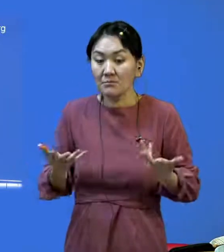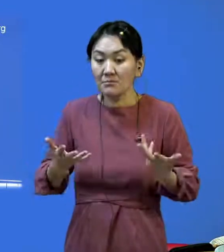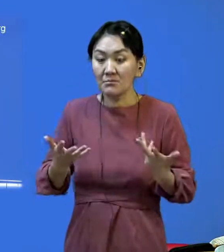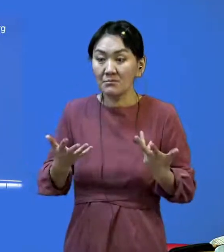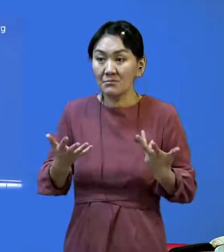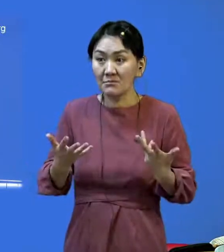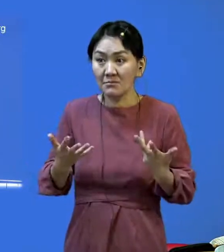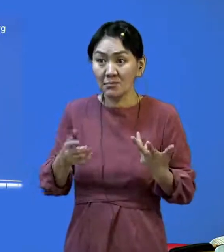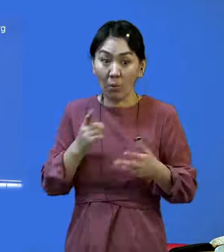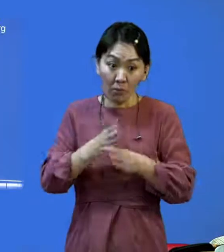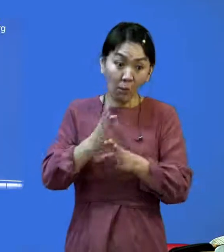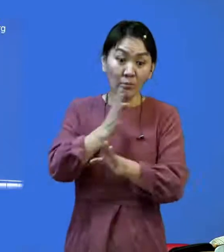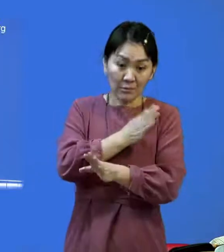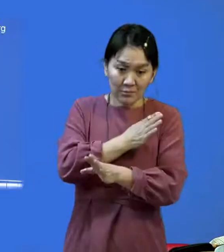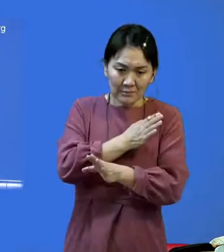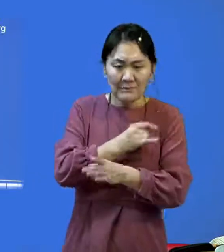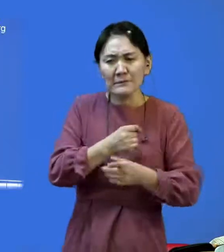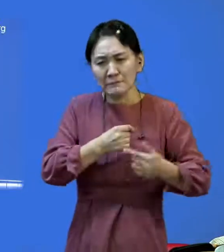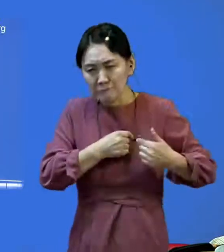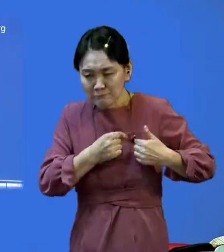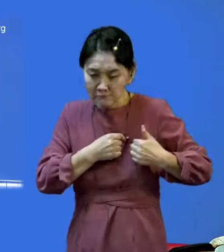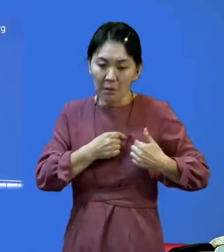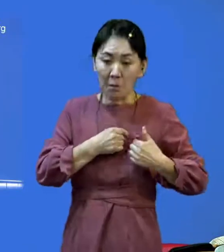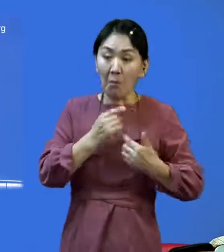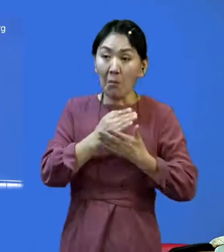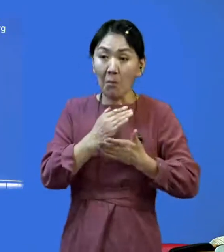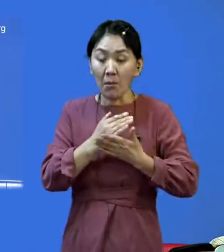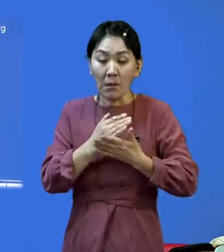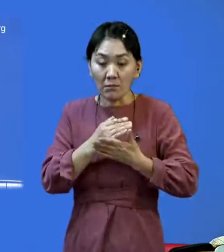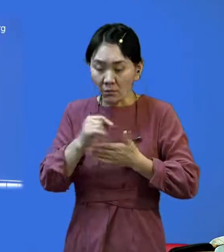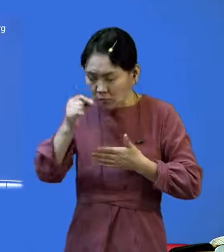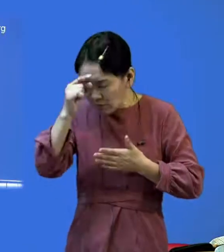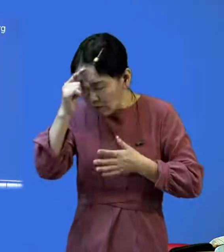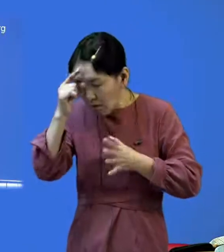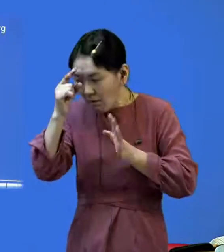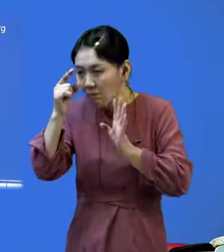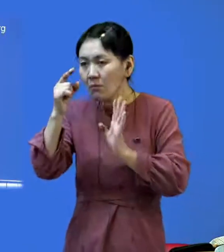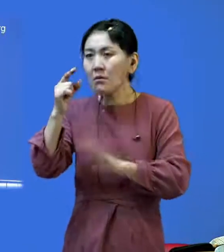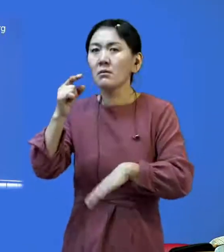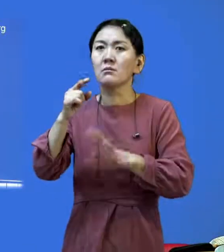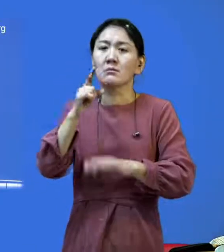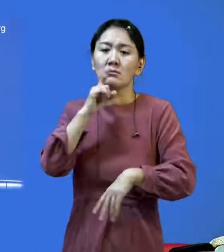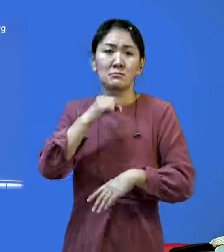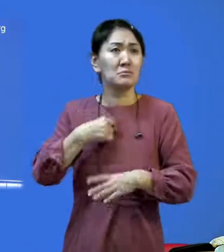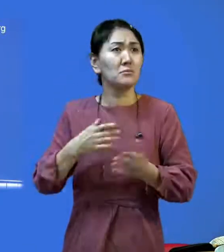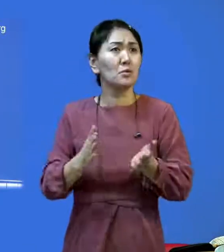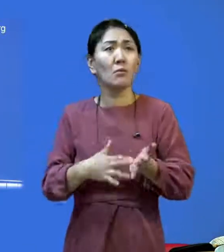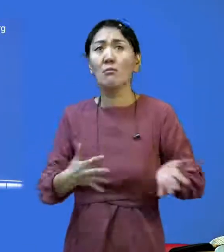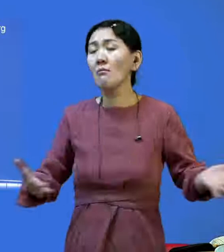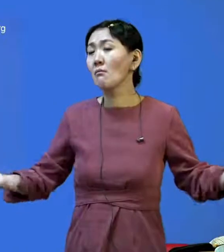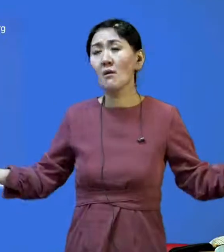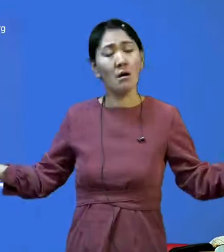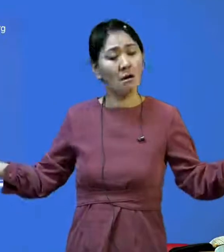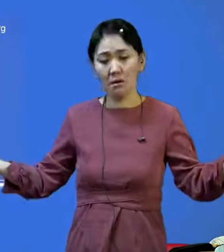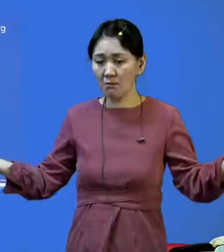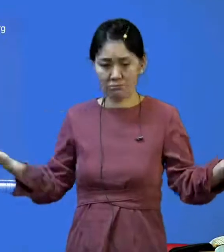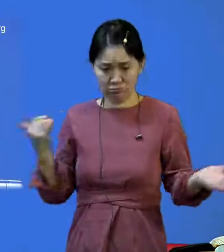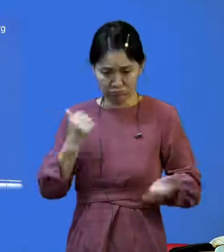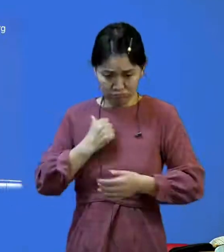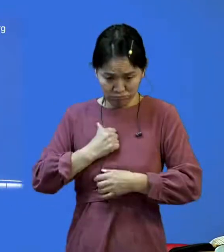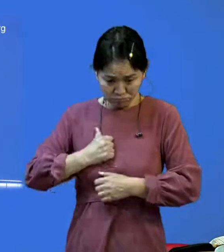ээ өнөөс өмнө жигсэн яг хав санаа зовдгүй л байсан л да. Энийг ухаарсны дараа түүнээс хойш дутах зүйл байгаагүй их сонь.